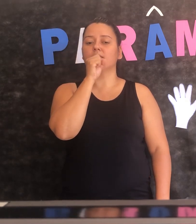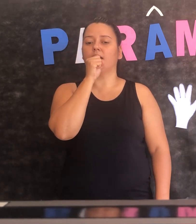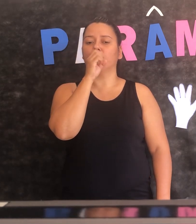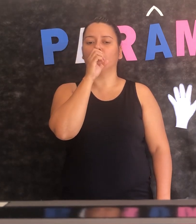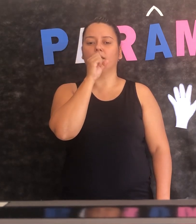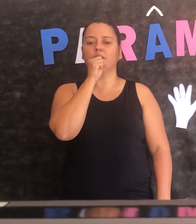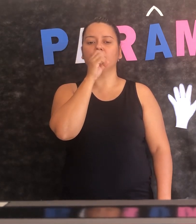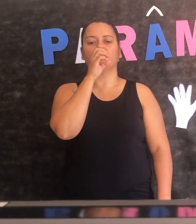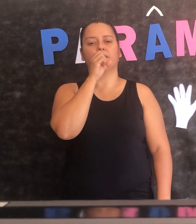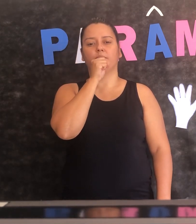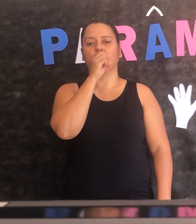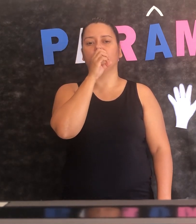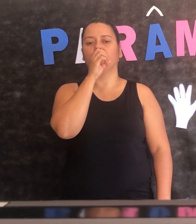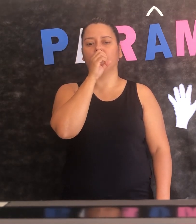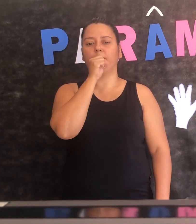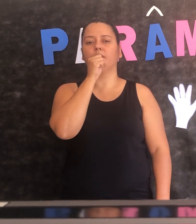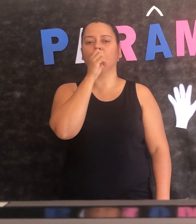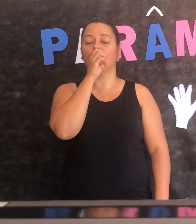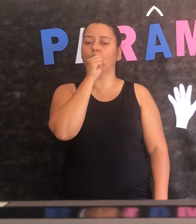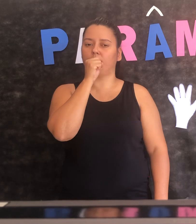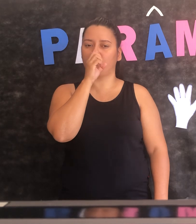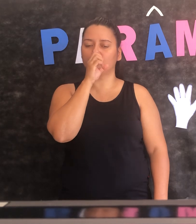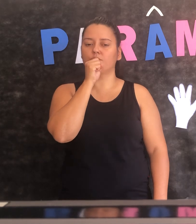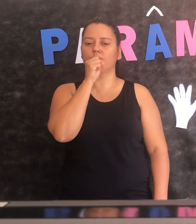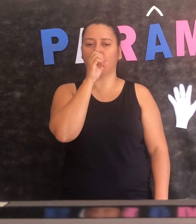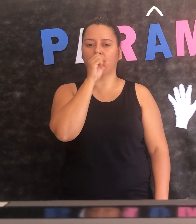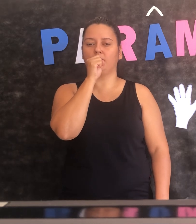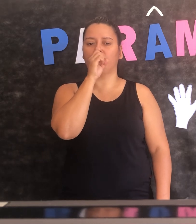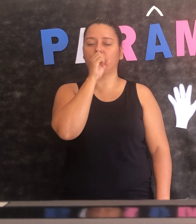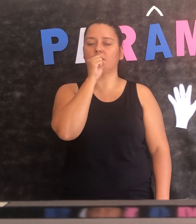Sábado, laranja, que vai depender do contexto, aqui em frente à